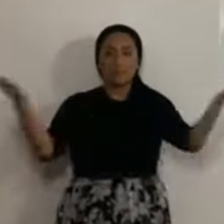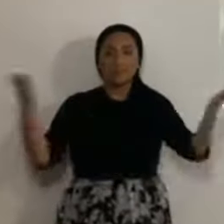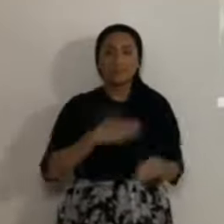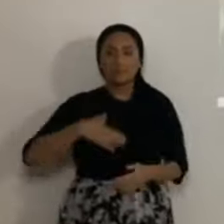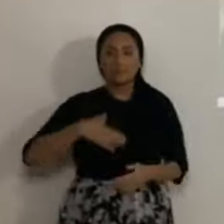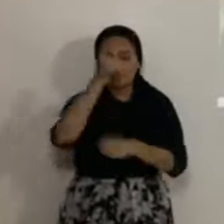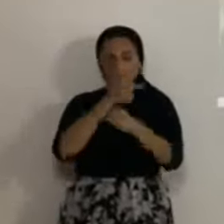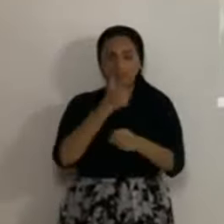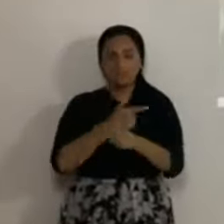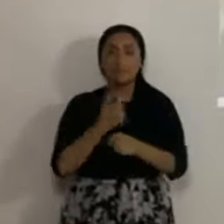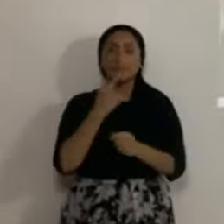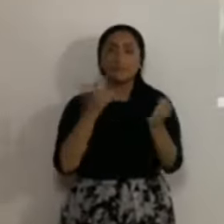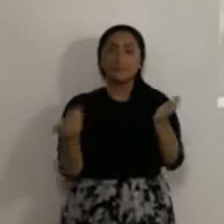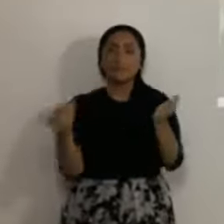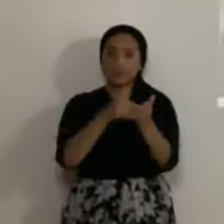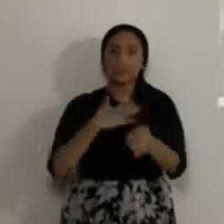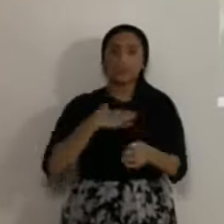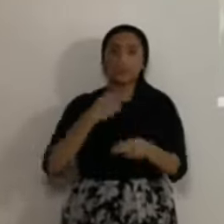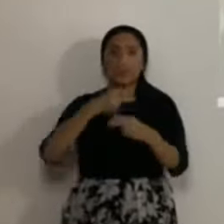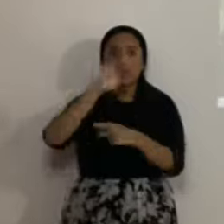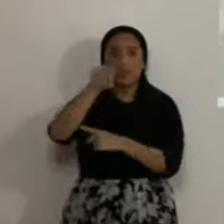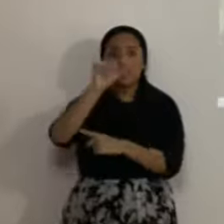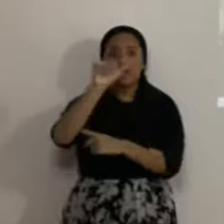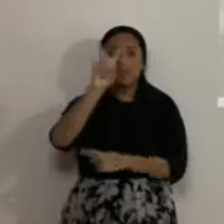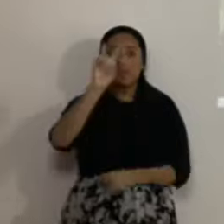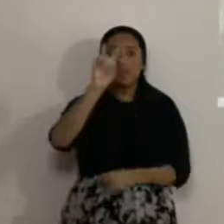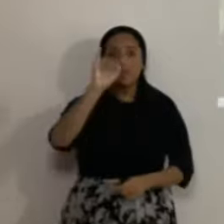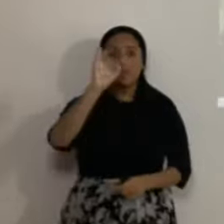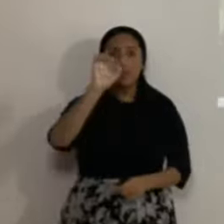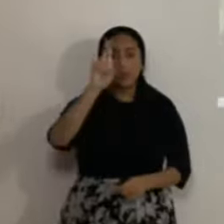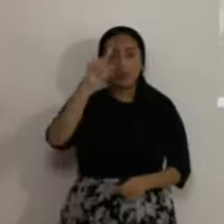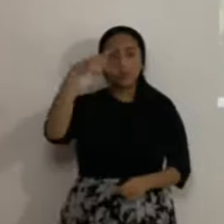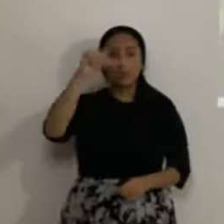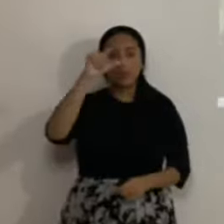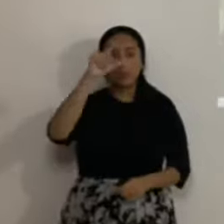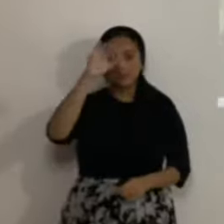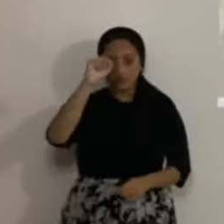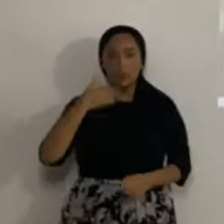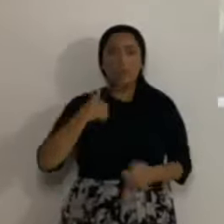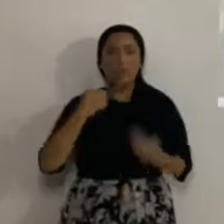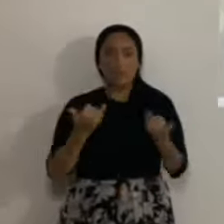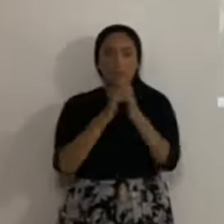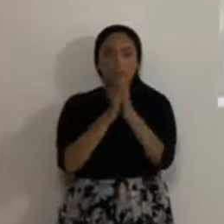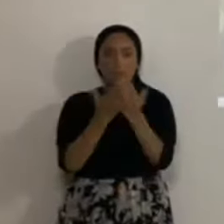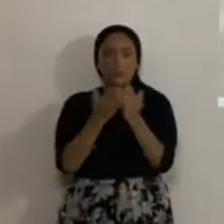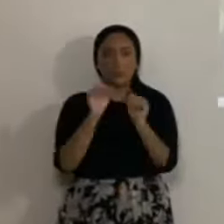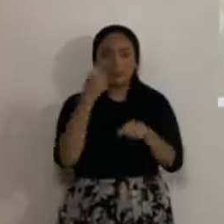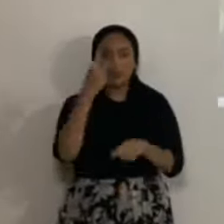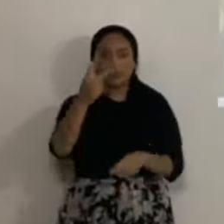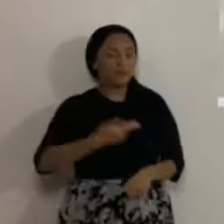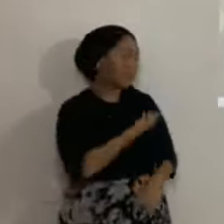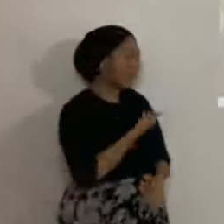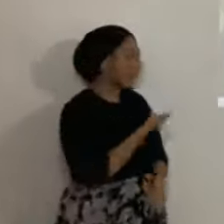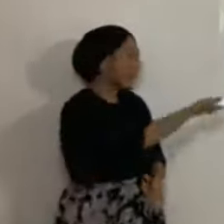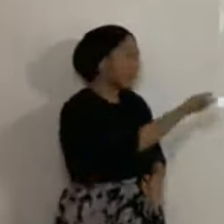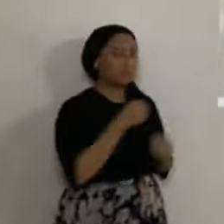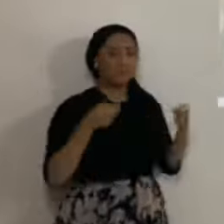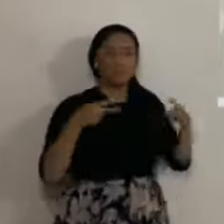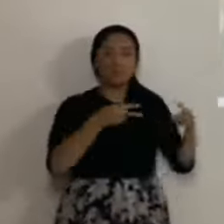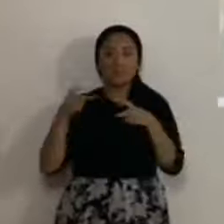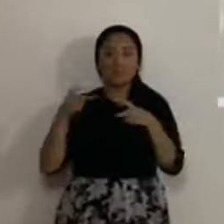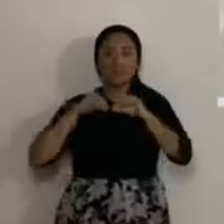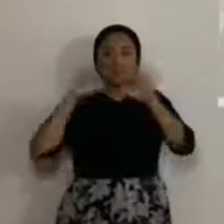hermanos. Vuelvo a repetir, su servidor Dr. Javier Palacio Celorio, ahorita están apareciendo los libros que puede usted bajar, copiar,